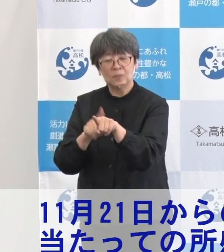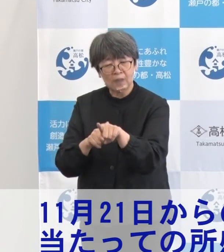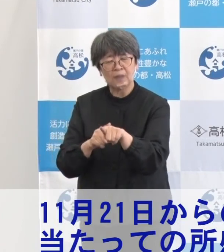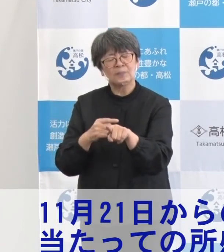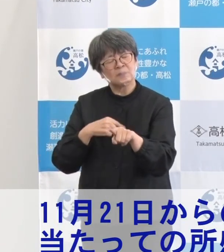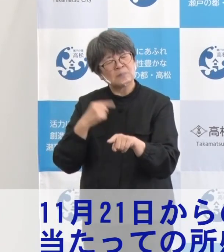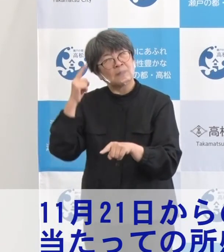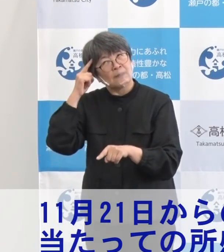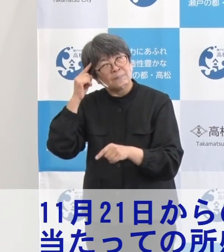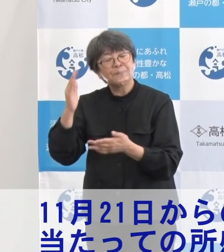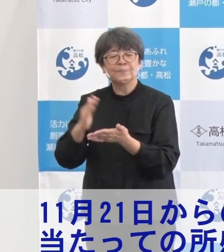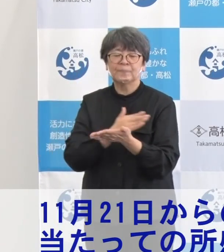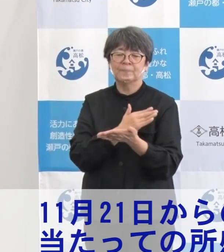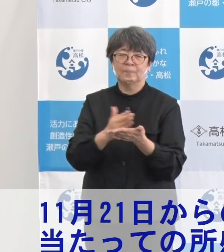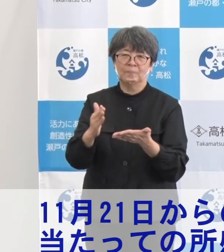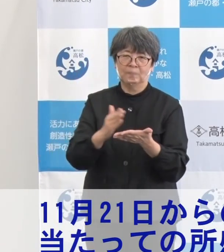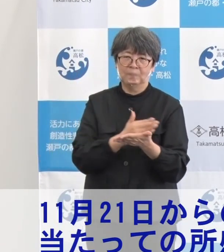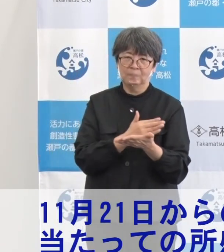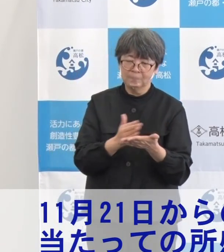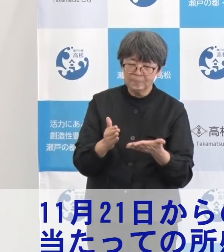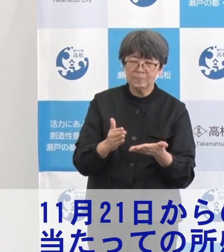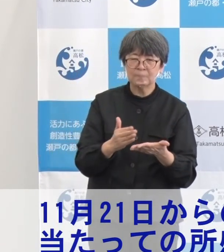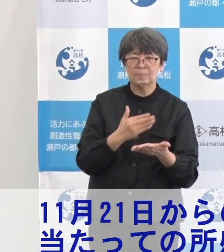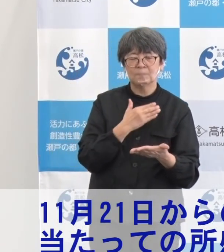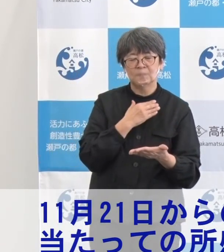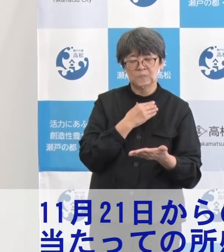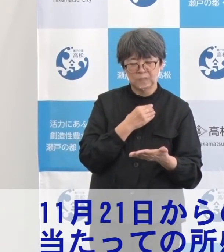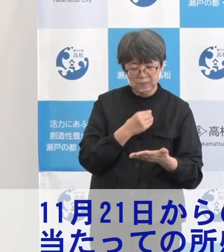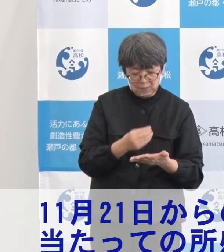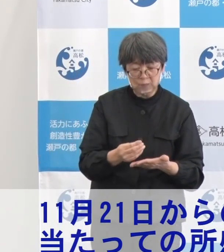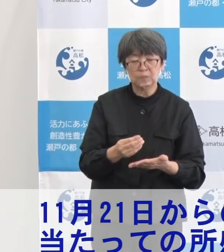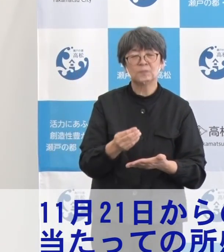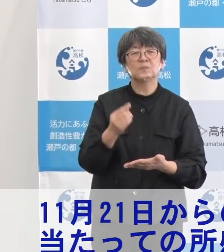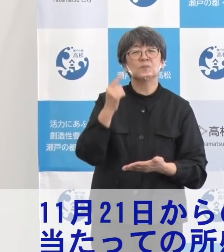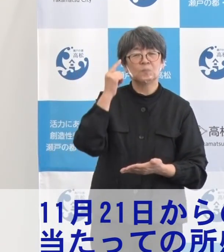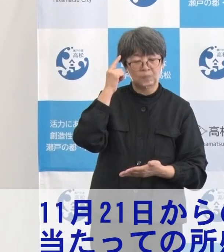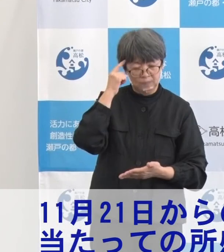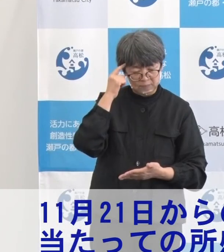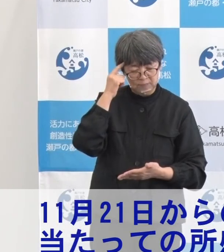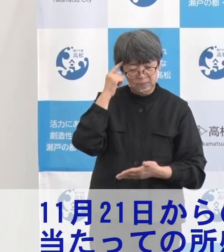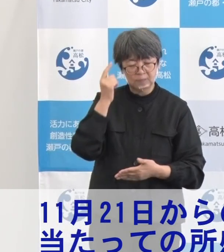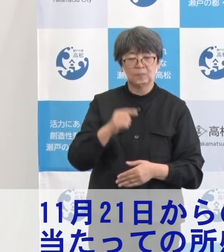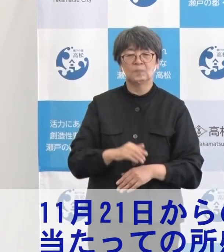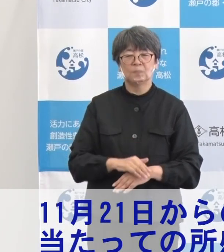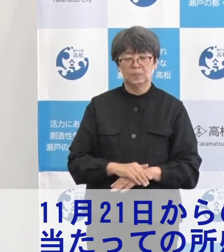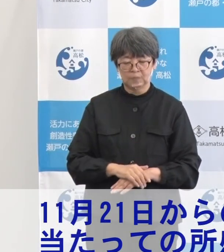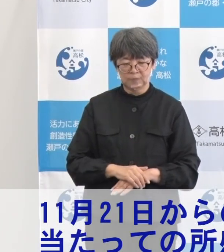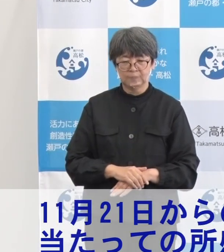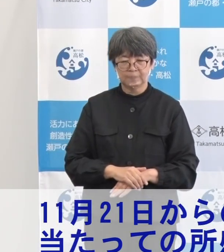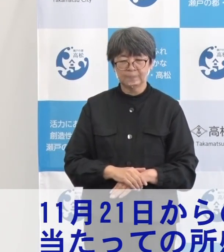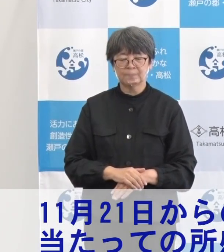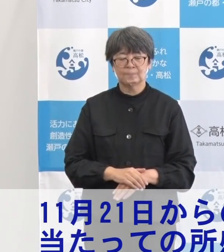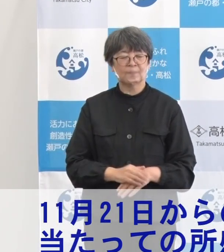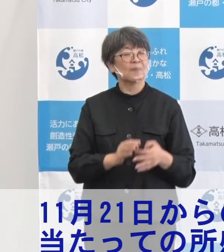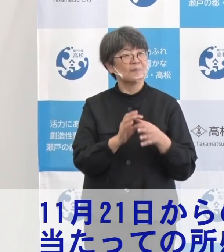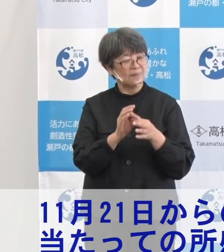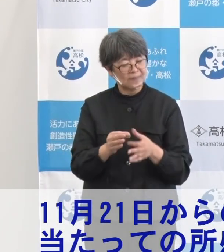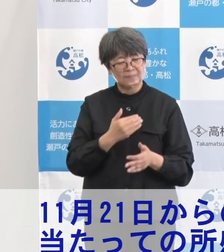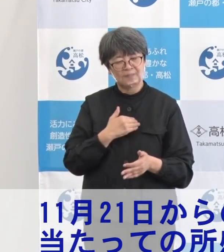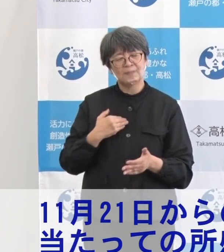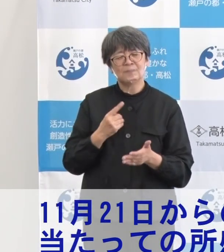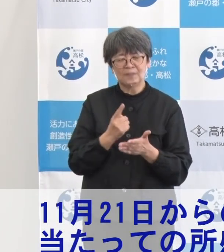なことでいろいろ個々人のによってご判断をいただければというふうに思いますですからができる